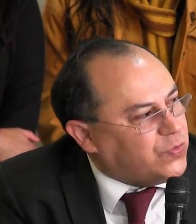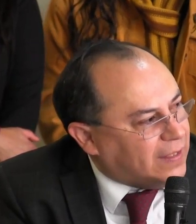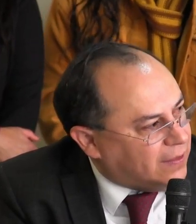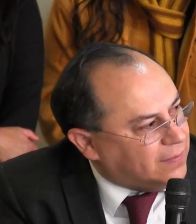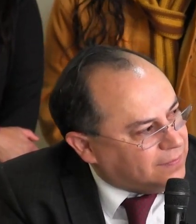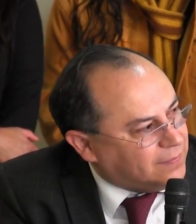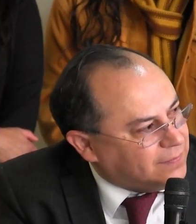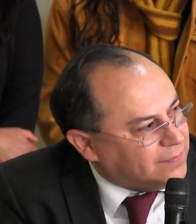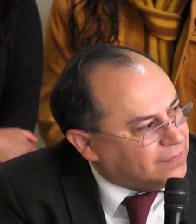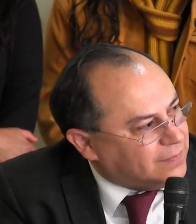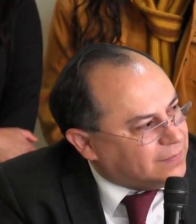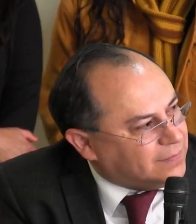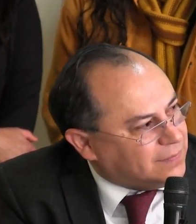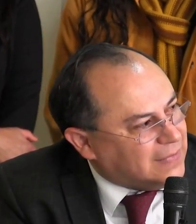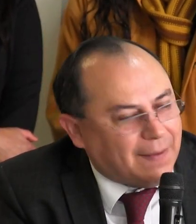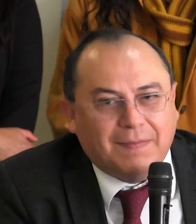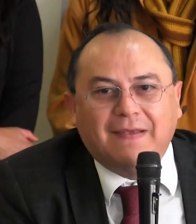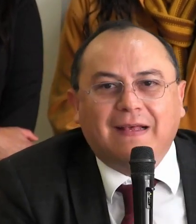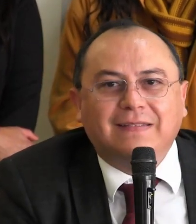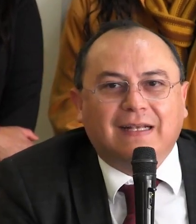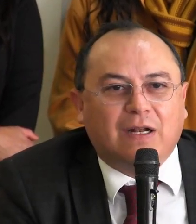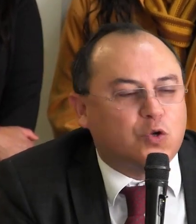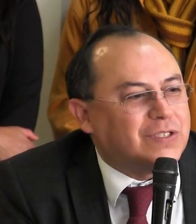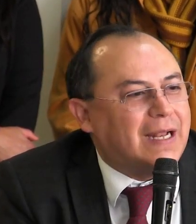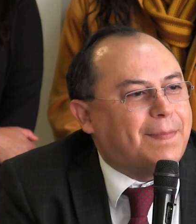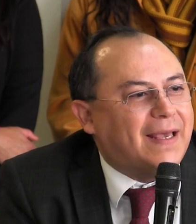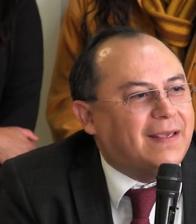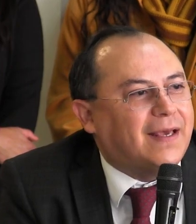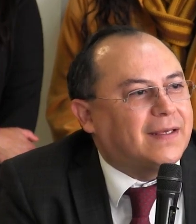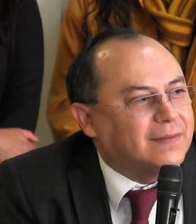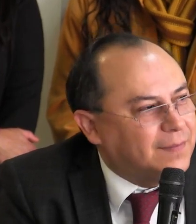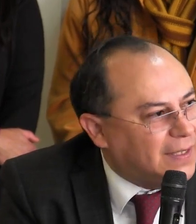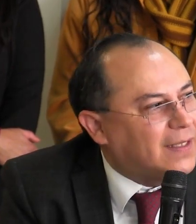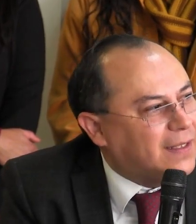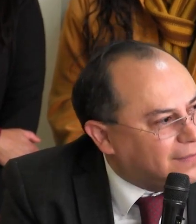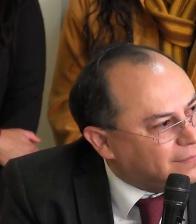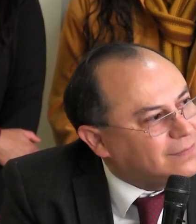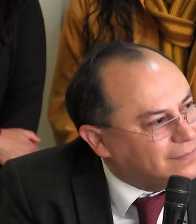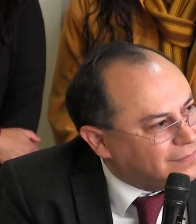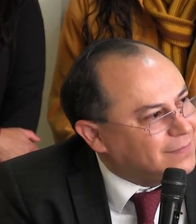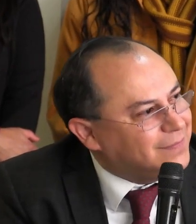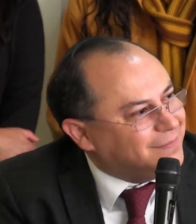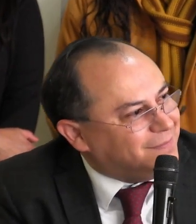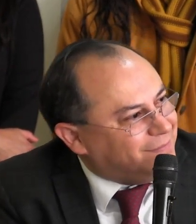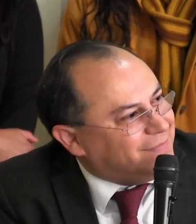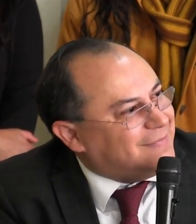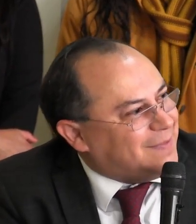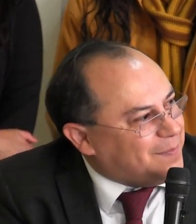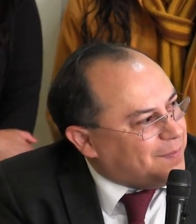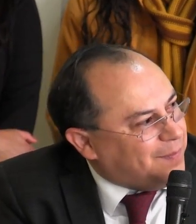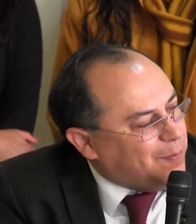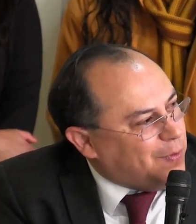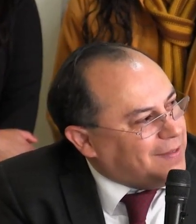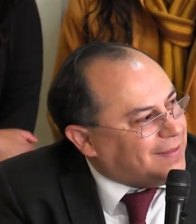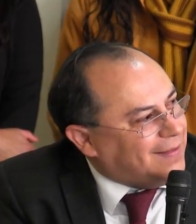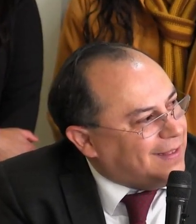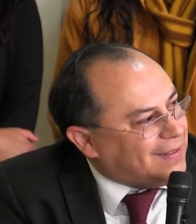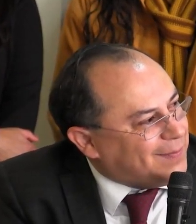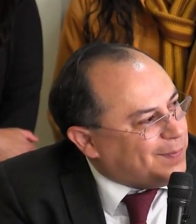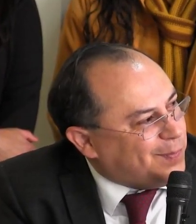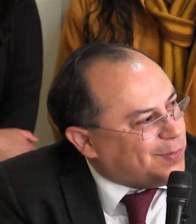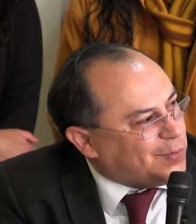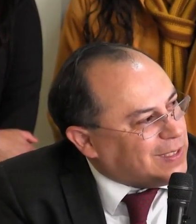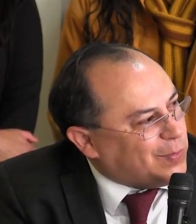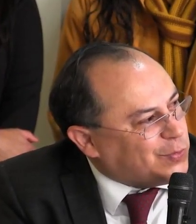no hay ciudad. La vivienda es el arroz de la paella, para quien me pueda